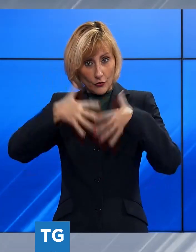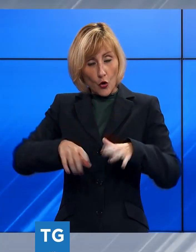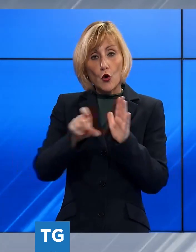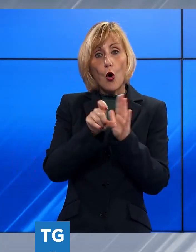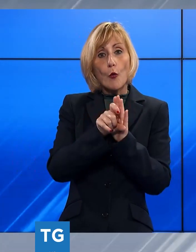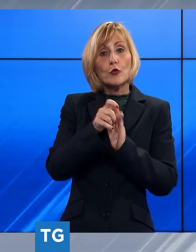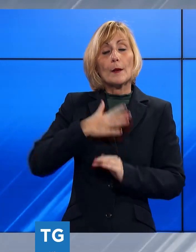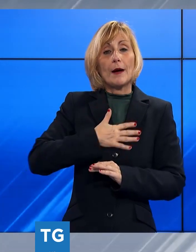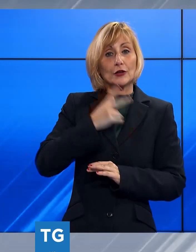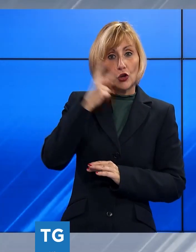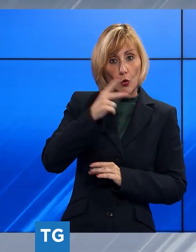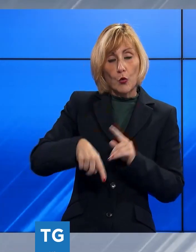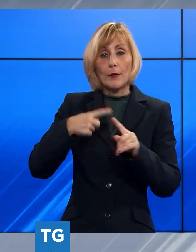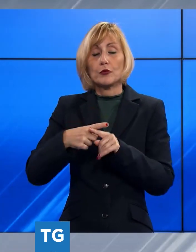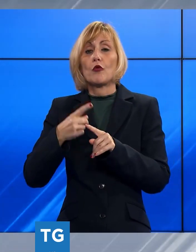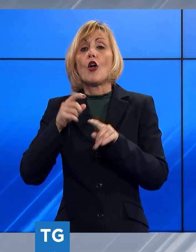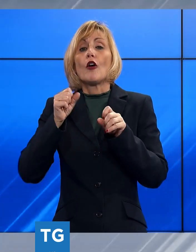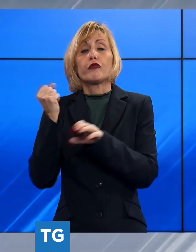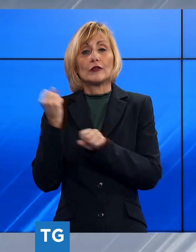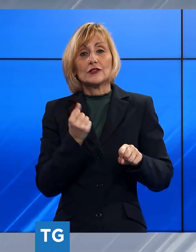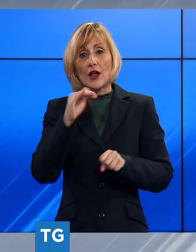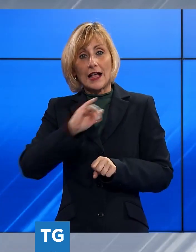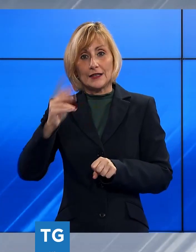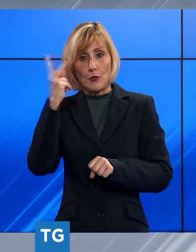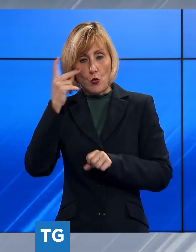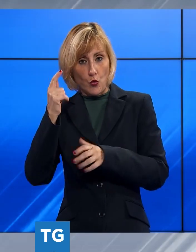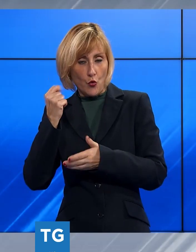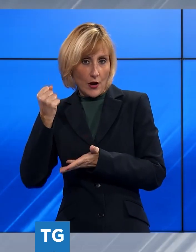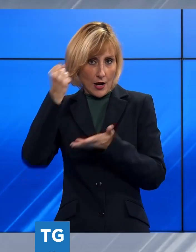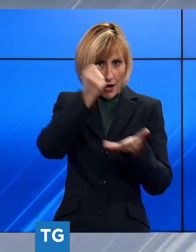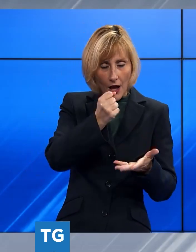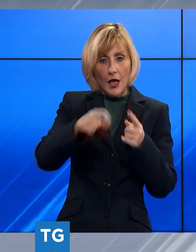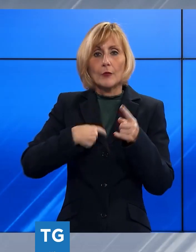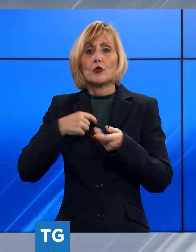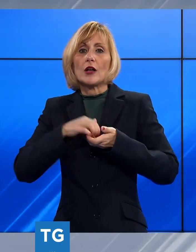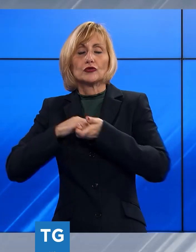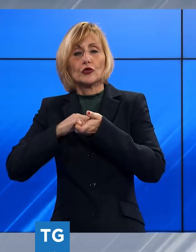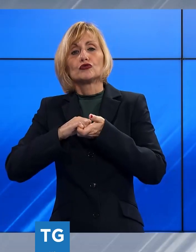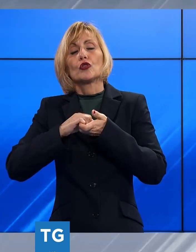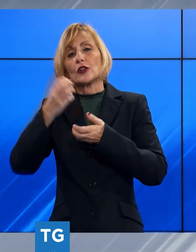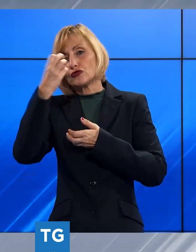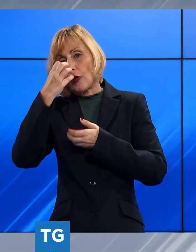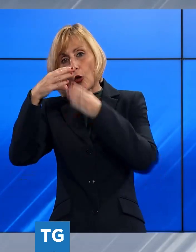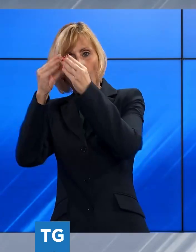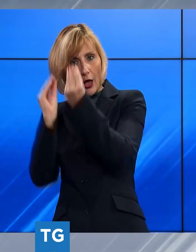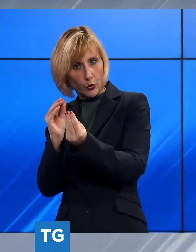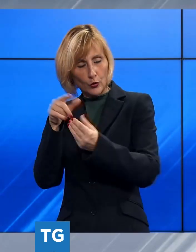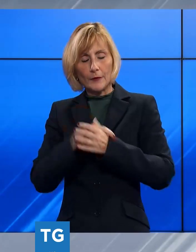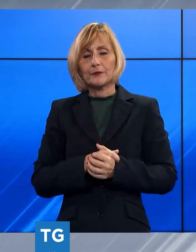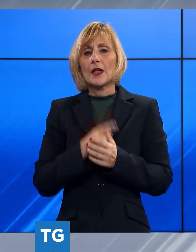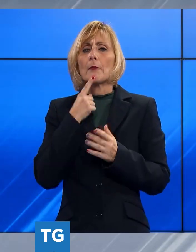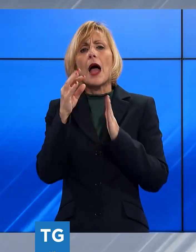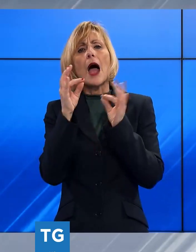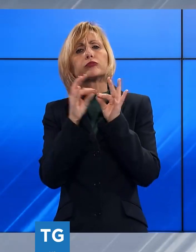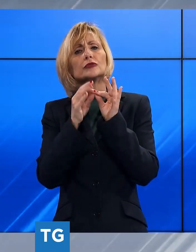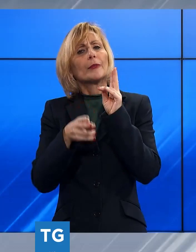di Bagni di Lucca e con il contributo della fondazione Cassa di Risparmio di Lucca e l'associazione il circo e la luna Ma quali saranno gli appuntamenti più